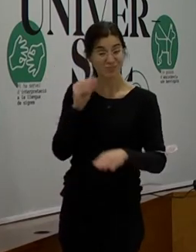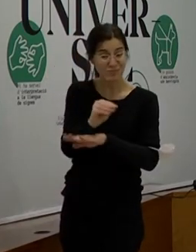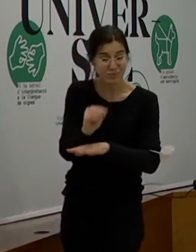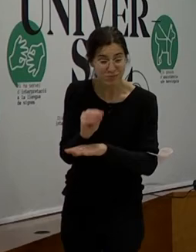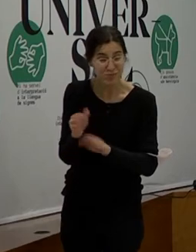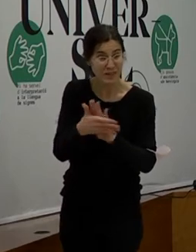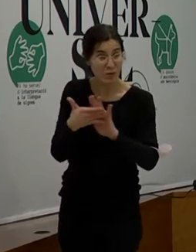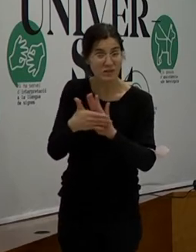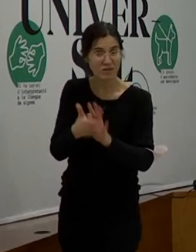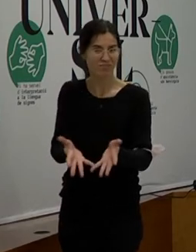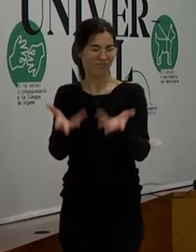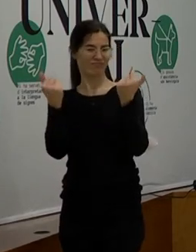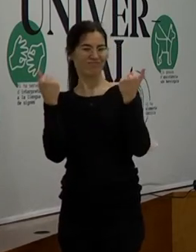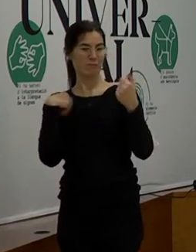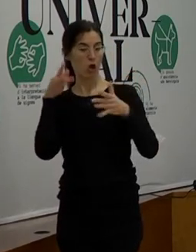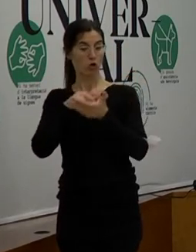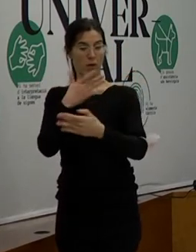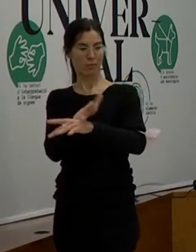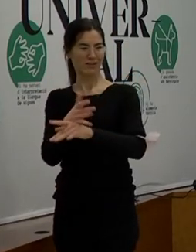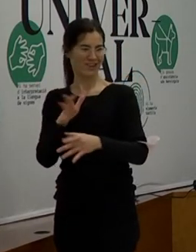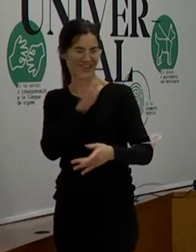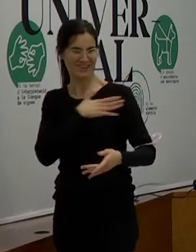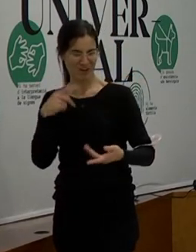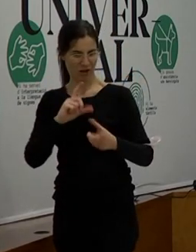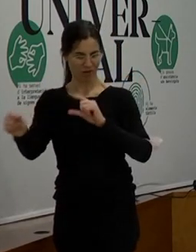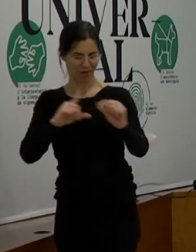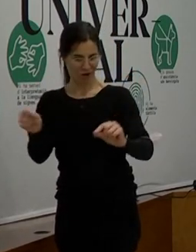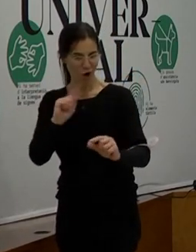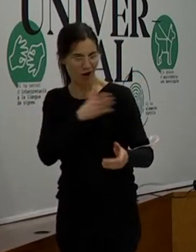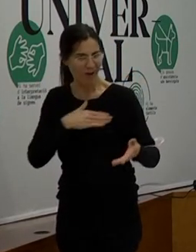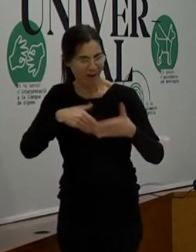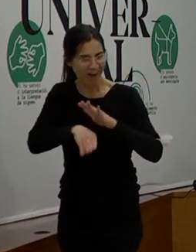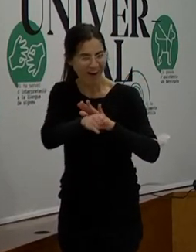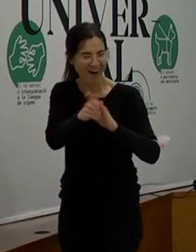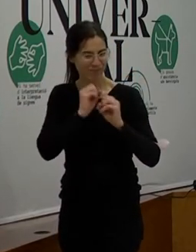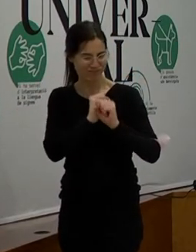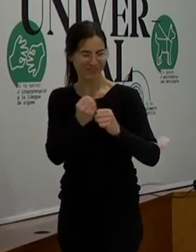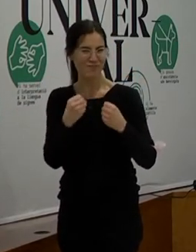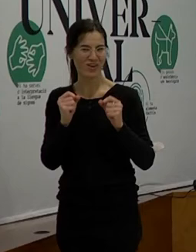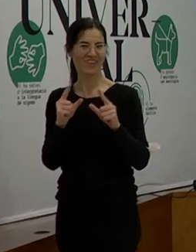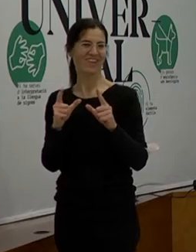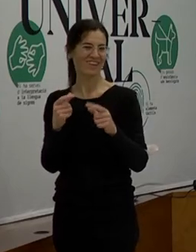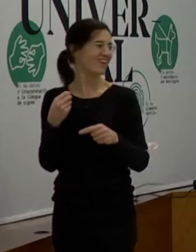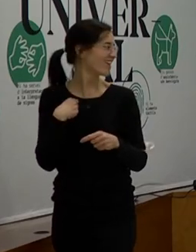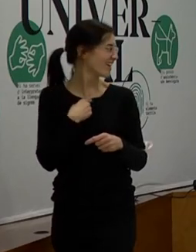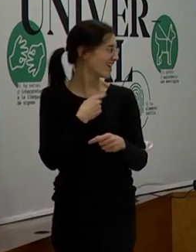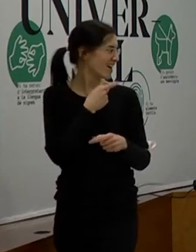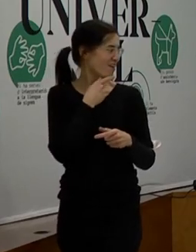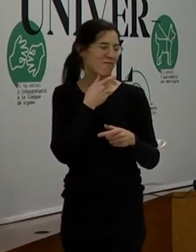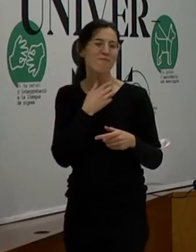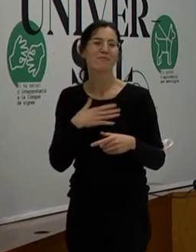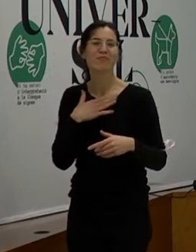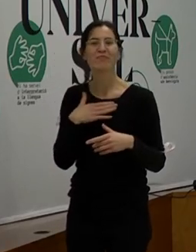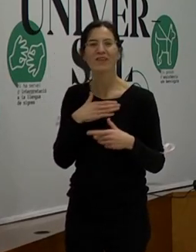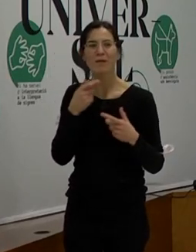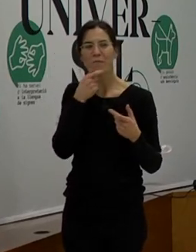signes, arriba el recreo i no sé qui anem, quieren seguir jugando. A mi em fa gràcia perquè solament fa